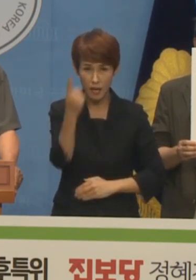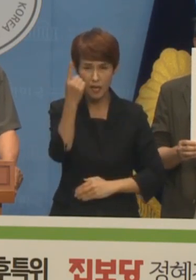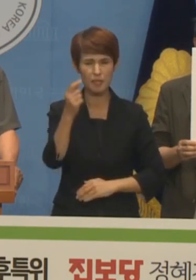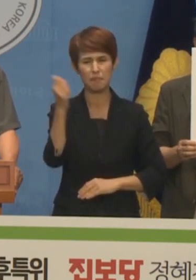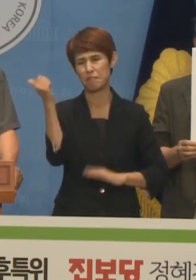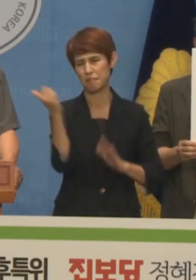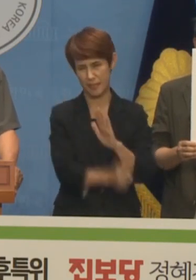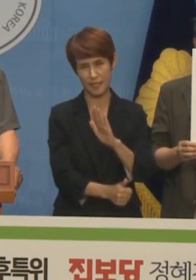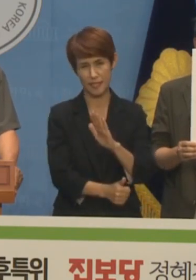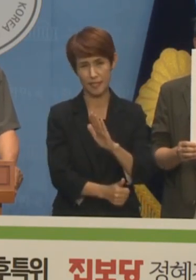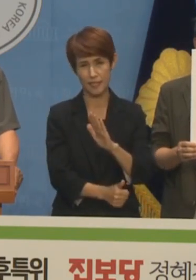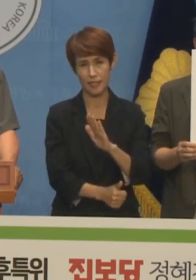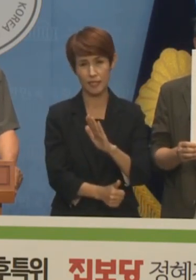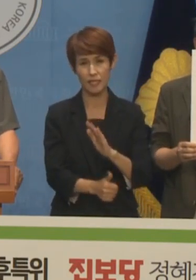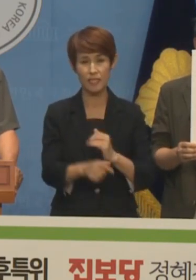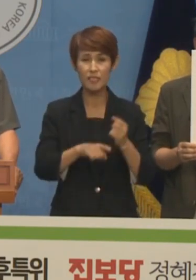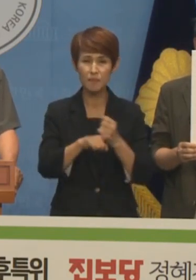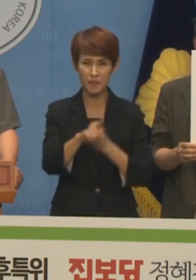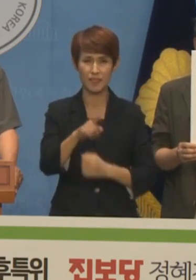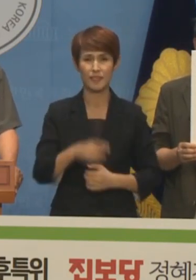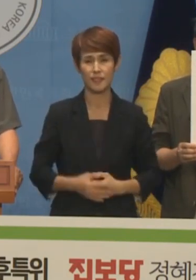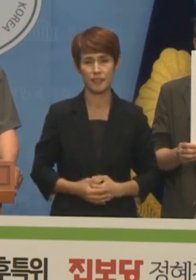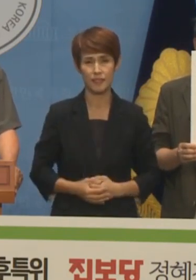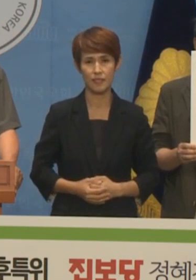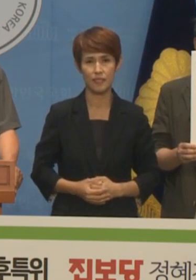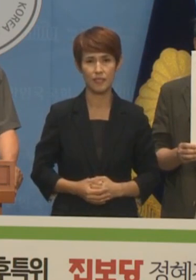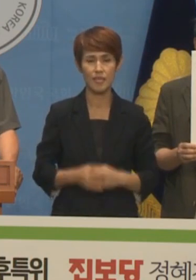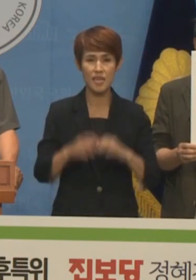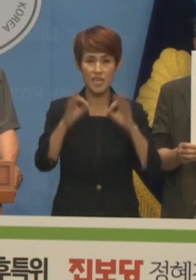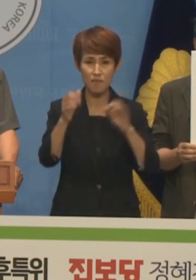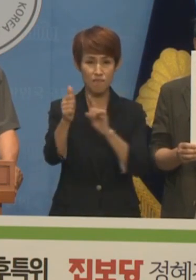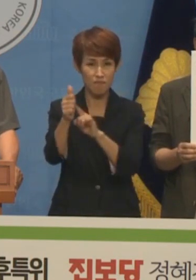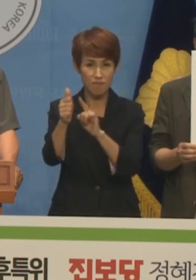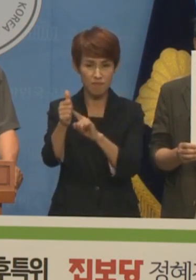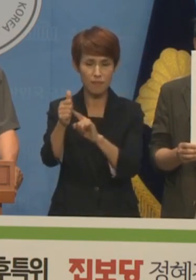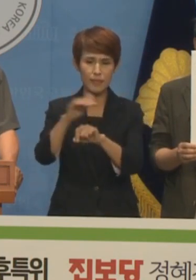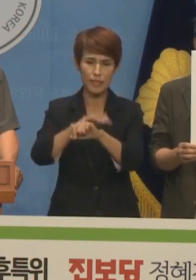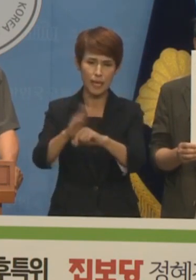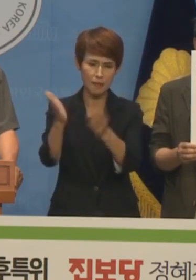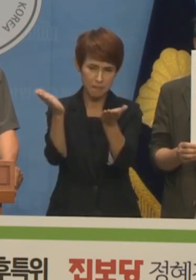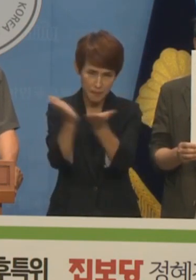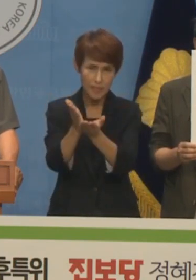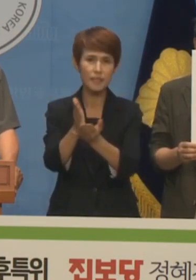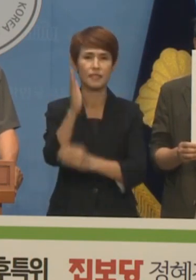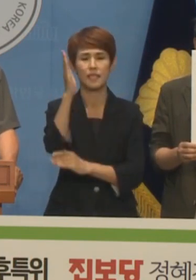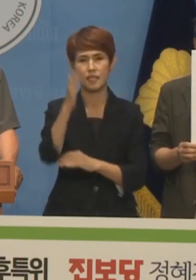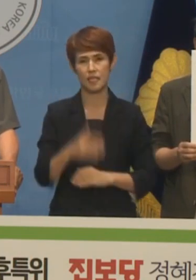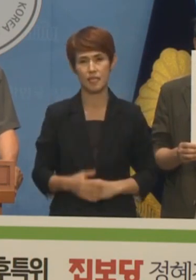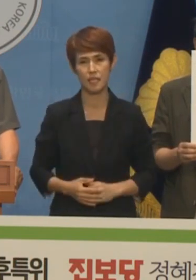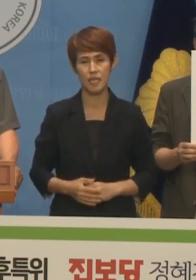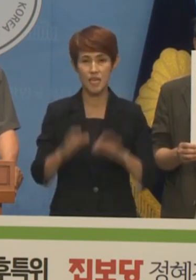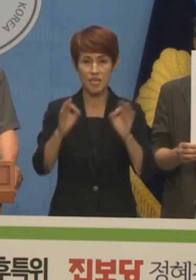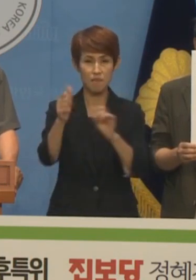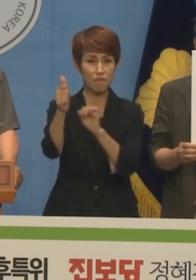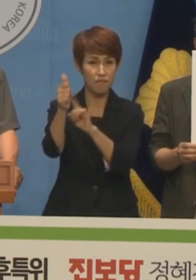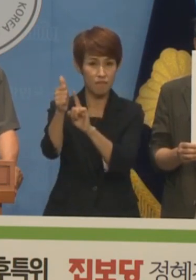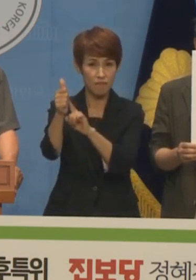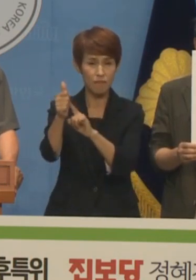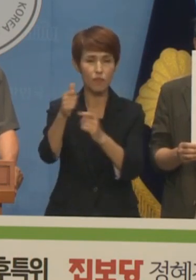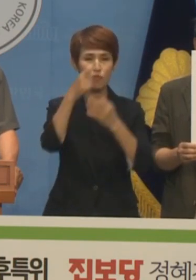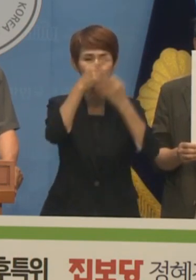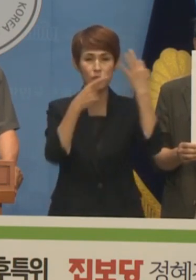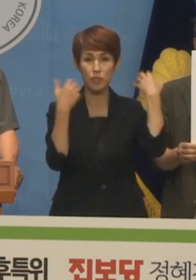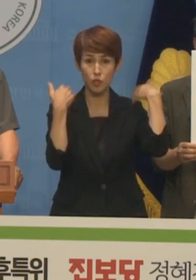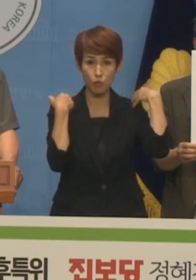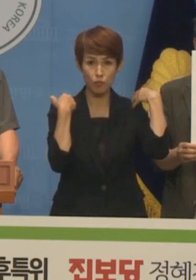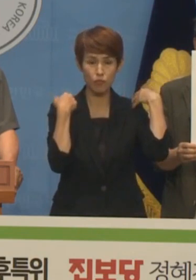허술한 계책으로 큰 일을 도모한다는 의미입니다. 김한섭 후보자에게 딱 어울리는 말일 것입니다. 김한섭 후보자는 윤석열 정부의